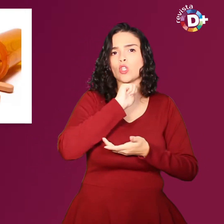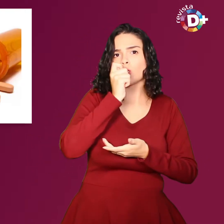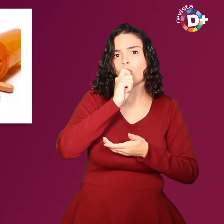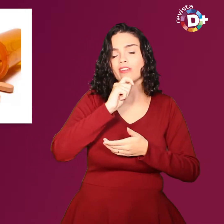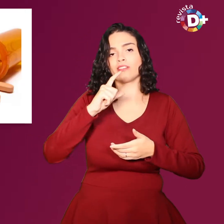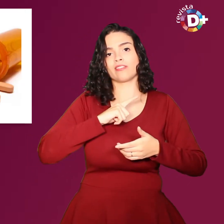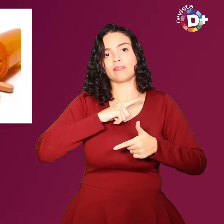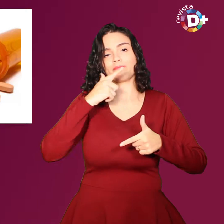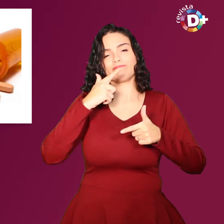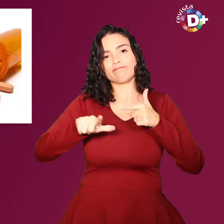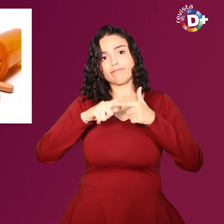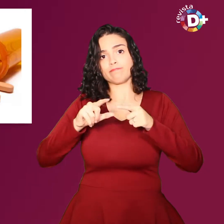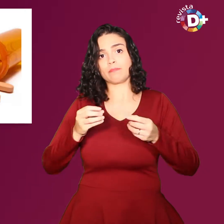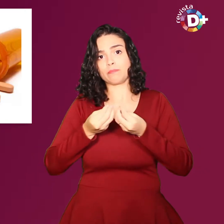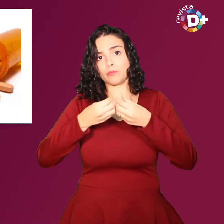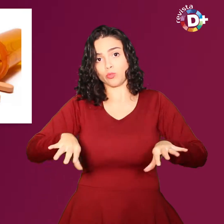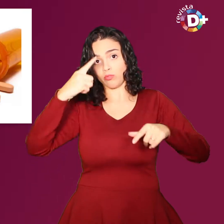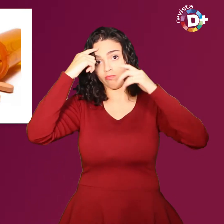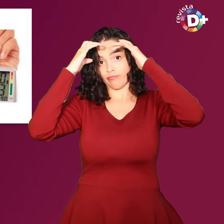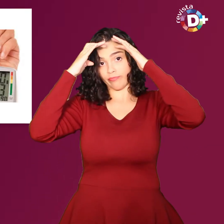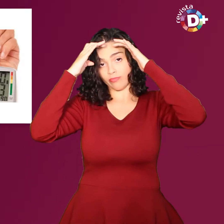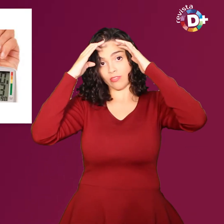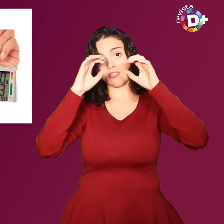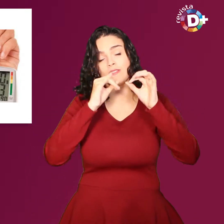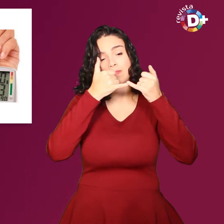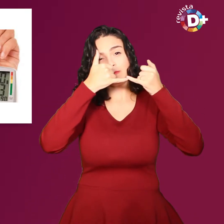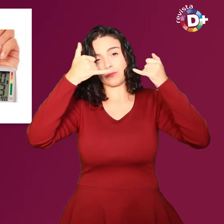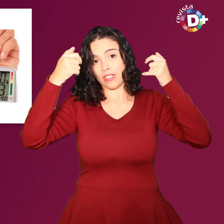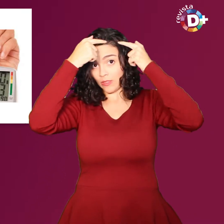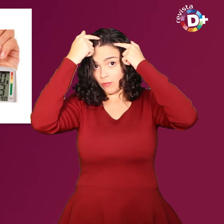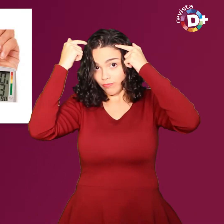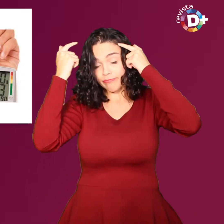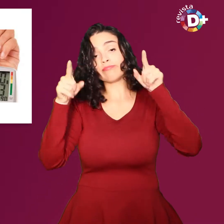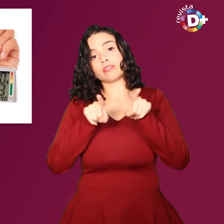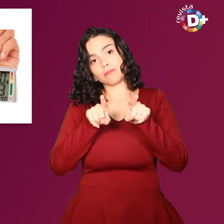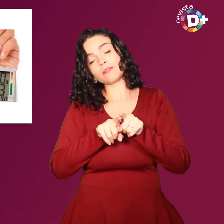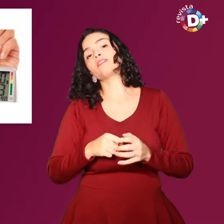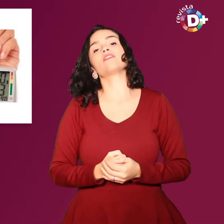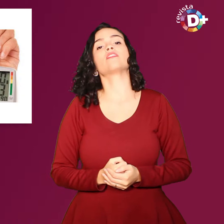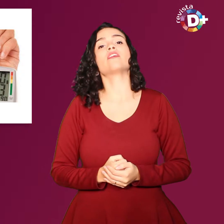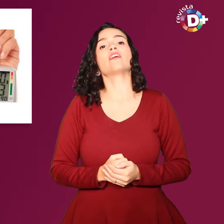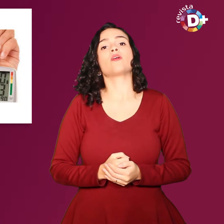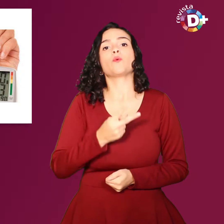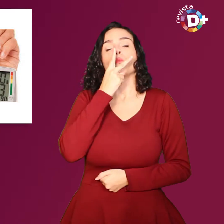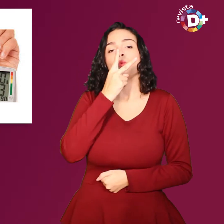construtores, promovendo isquemia, tabagismo e pressão alta. Os mais jovens acham que